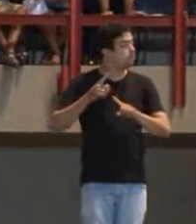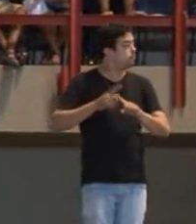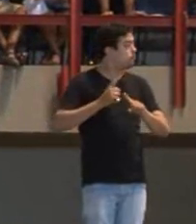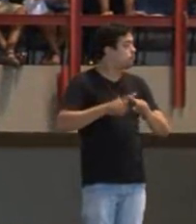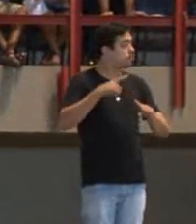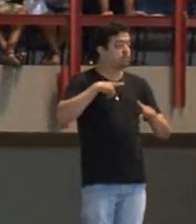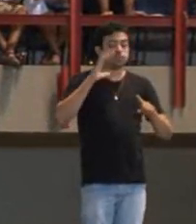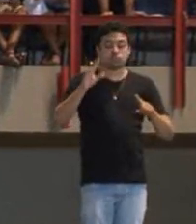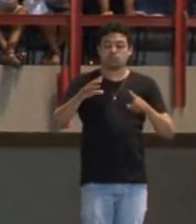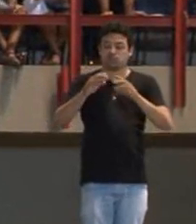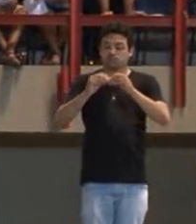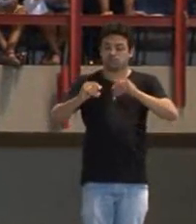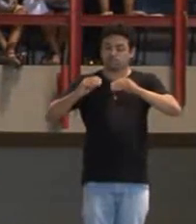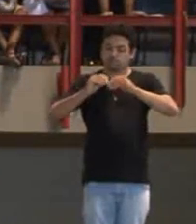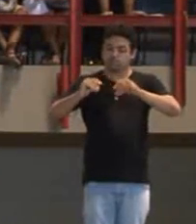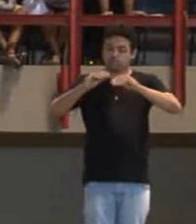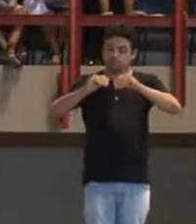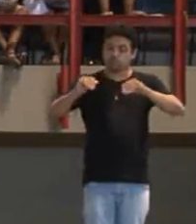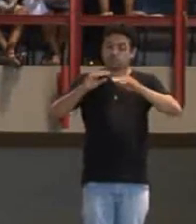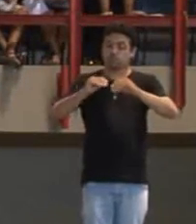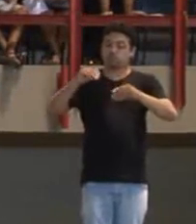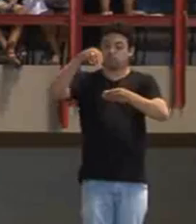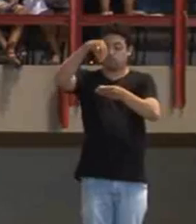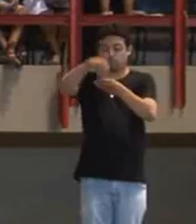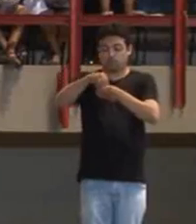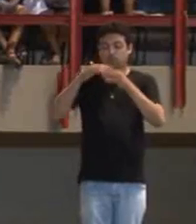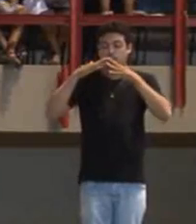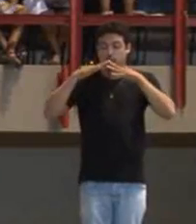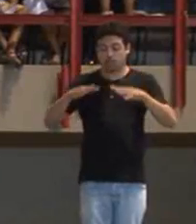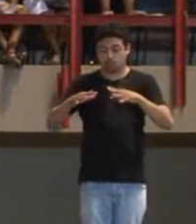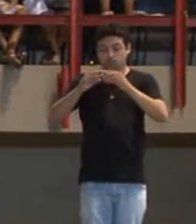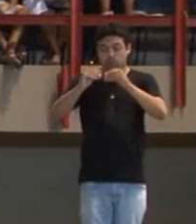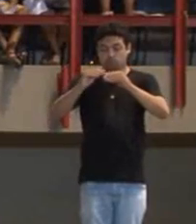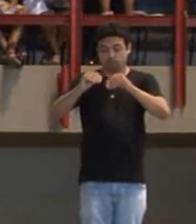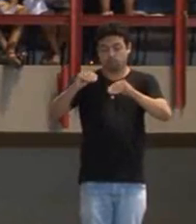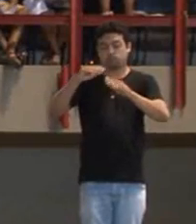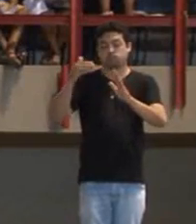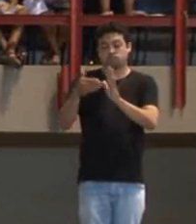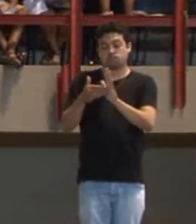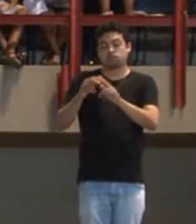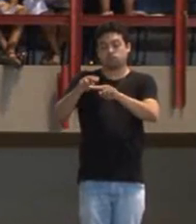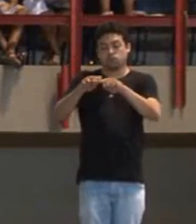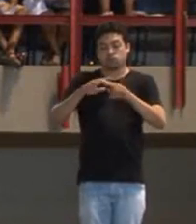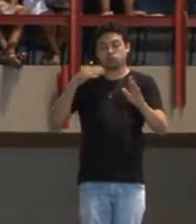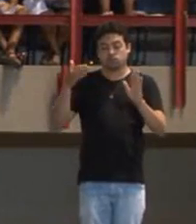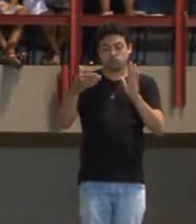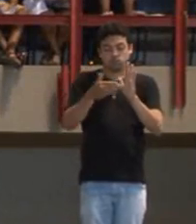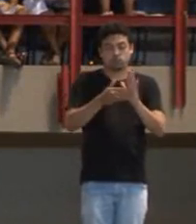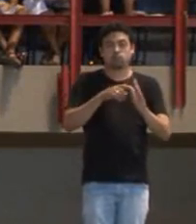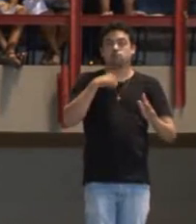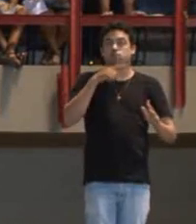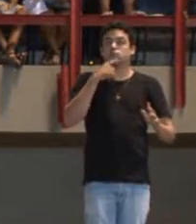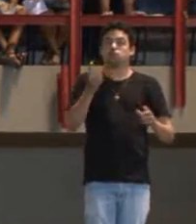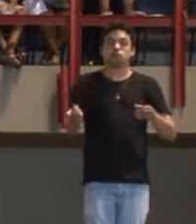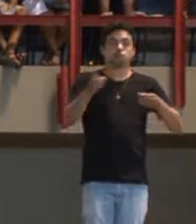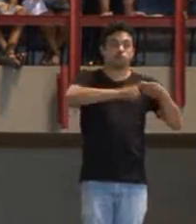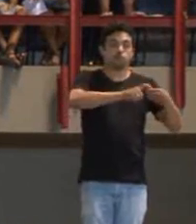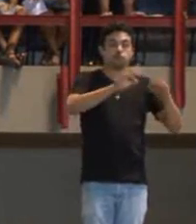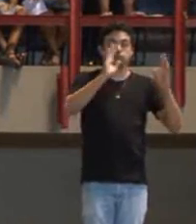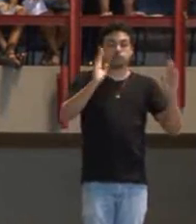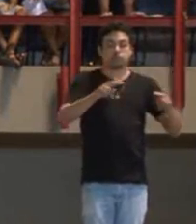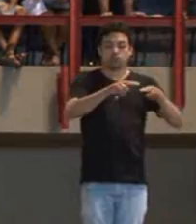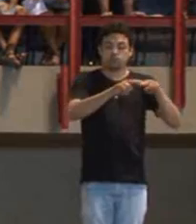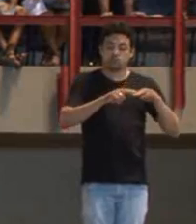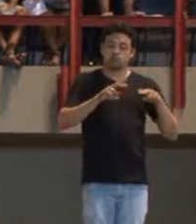por decomposição de matéria orgânica, todos os combustíveis fósseis, eles são não renováveis, o petróleo,